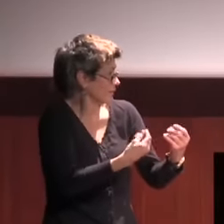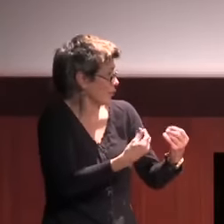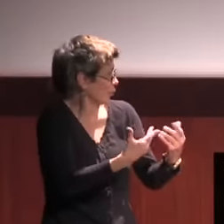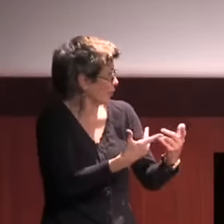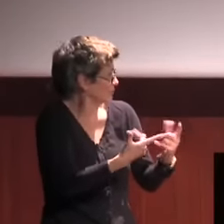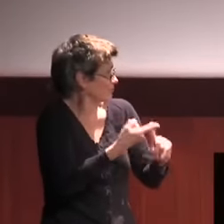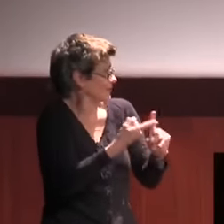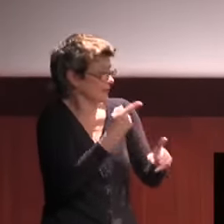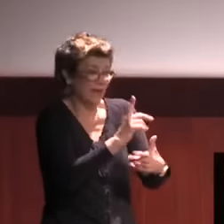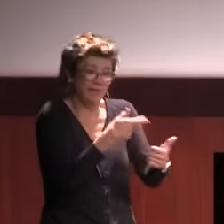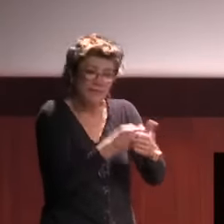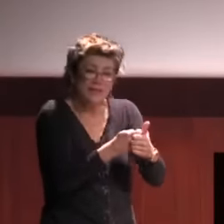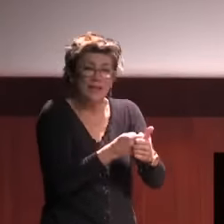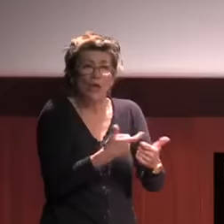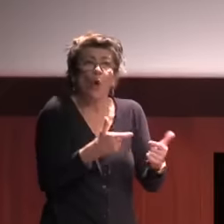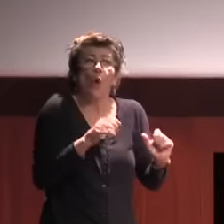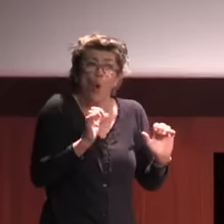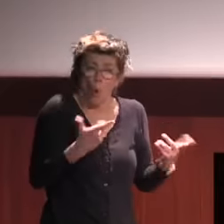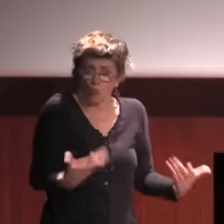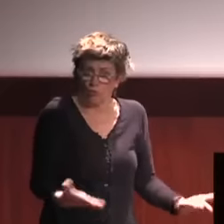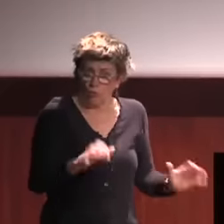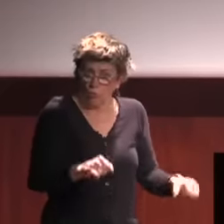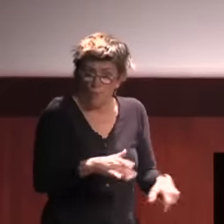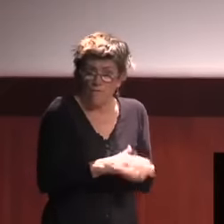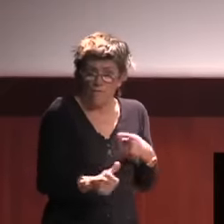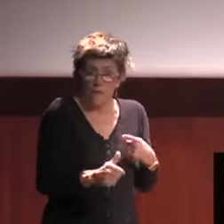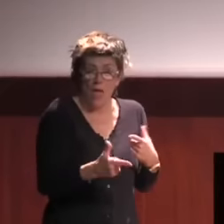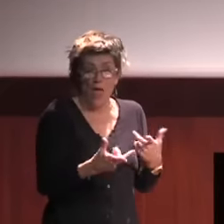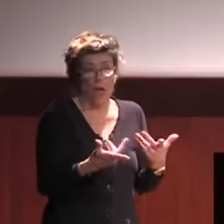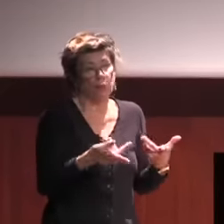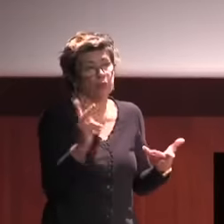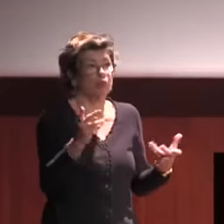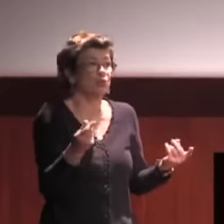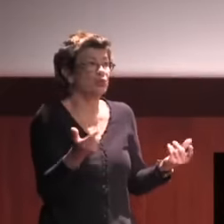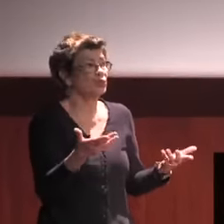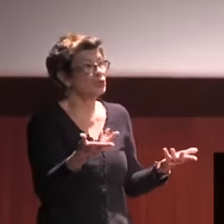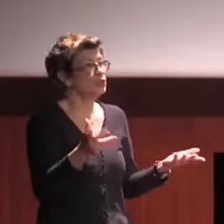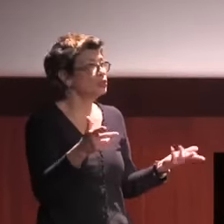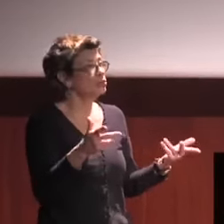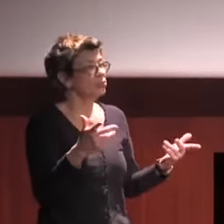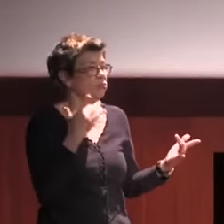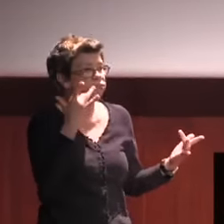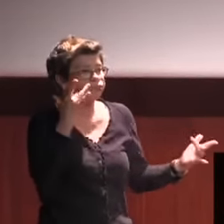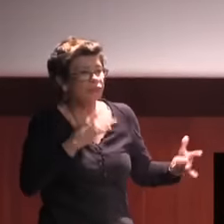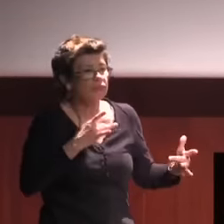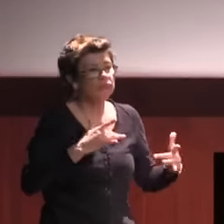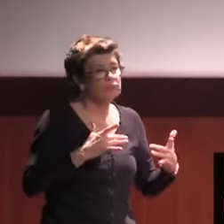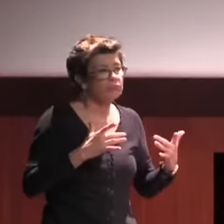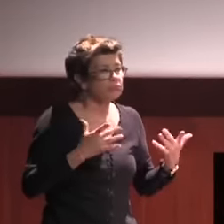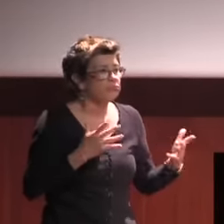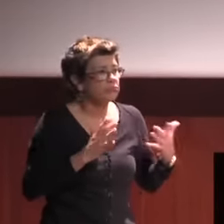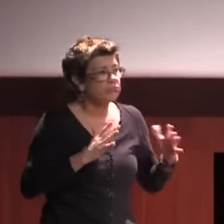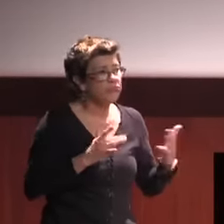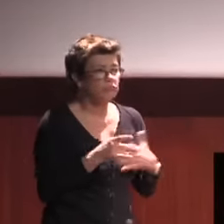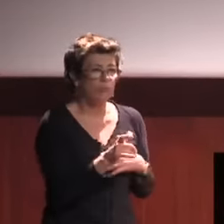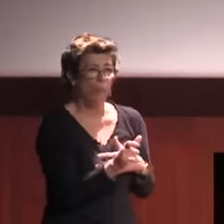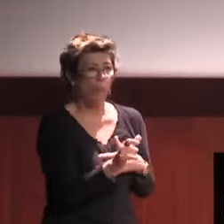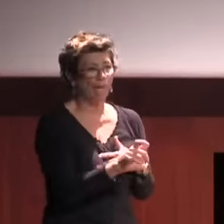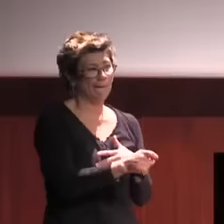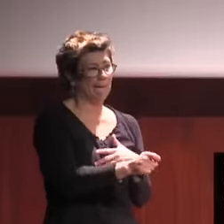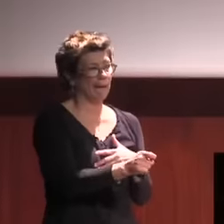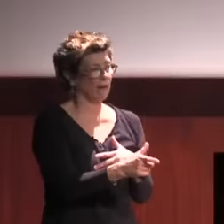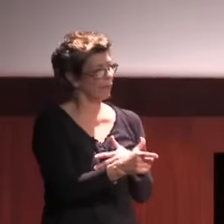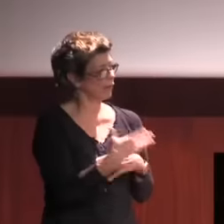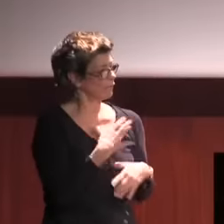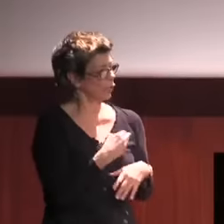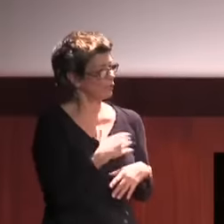Aujourd'hui, il est quand même possible de le faire, effectivement, de manière un peu plus vulgaire, dirons-nous, en utilisant des mots-clés en français qui